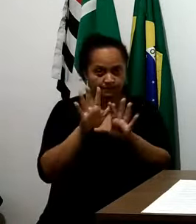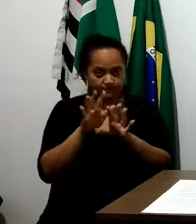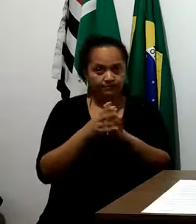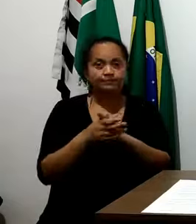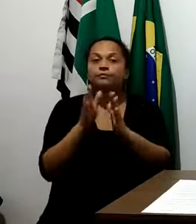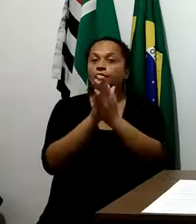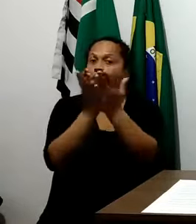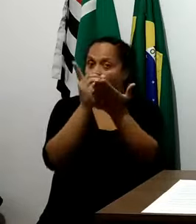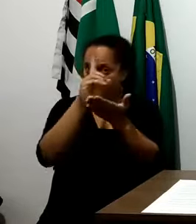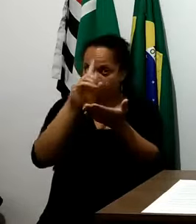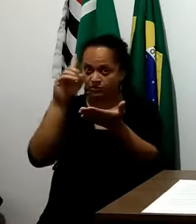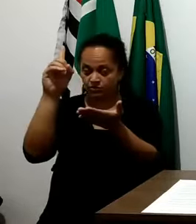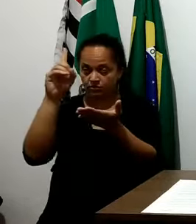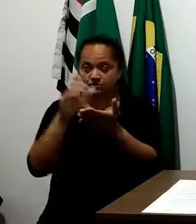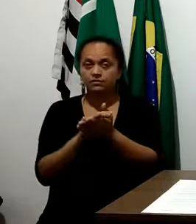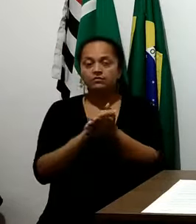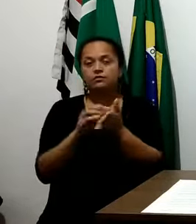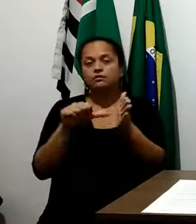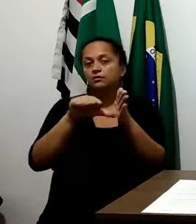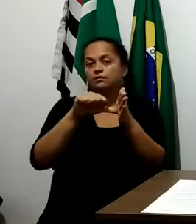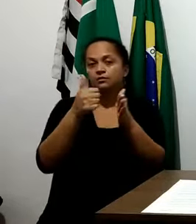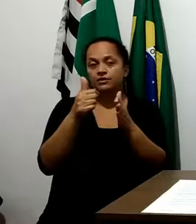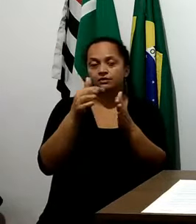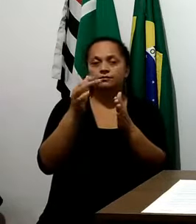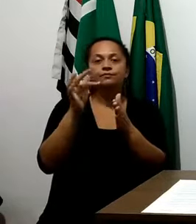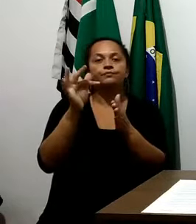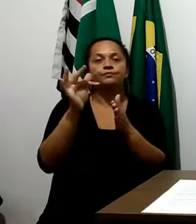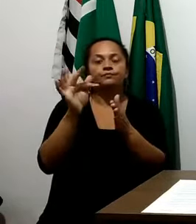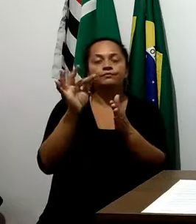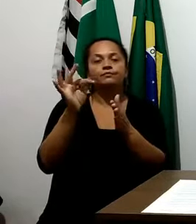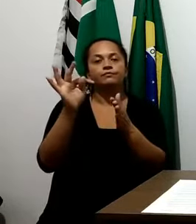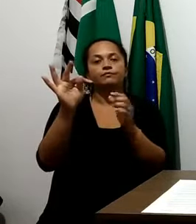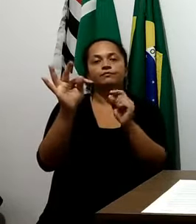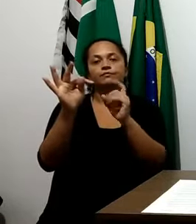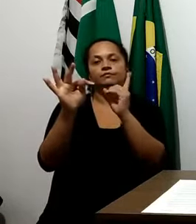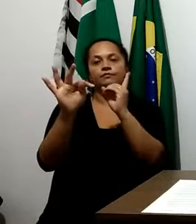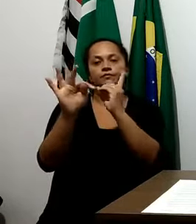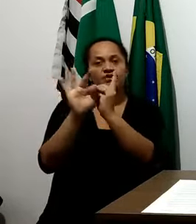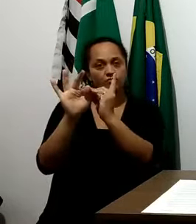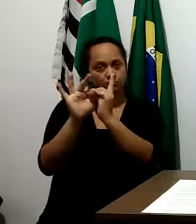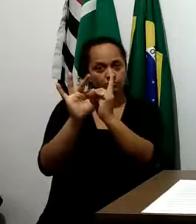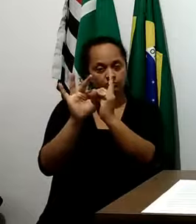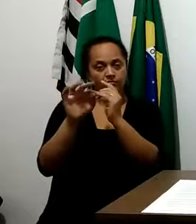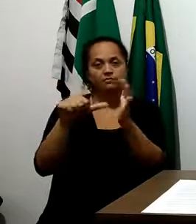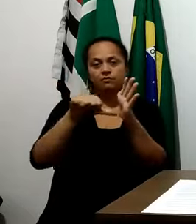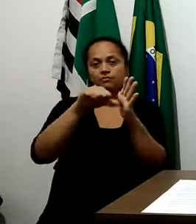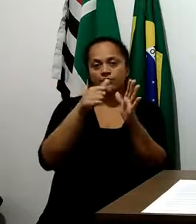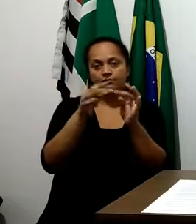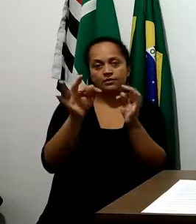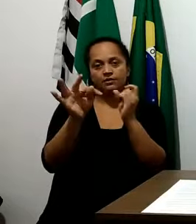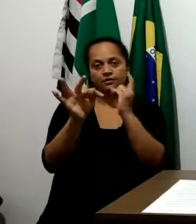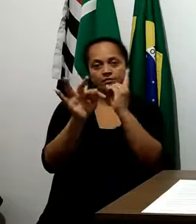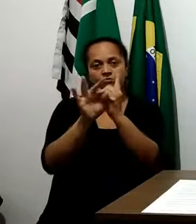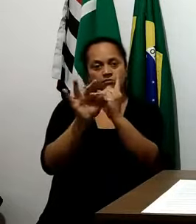Bíblia em 1 Timóteo, capítulo 2, versículo 4.